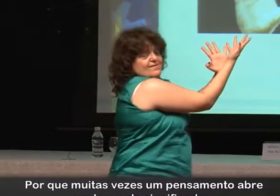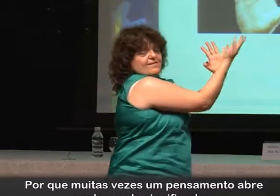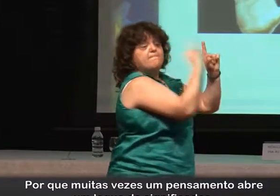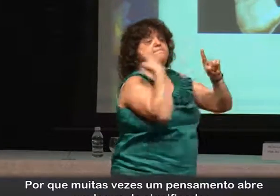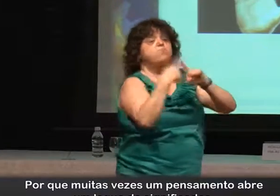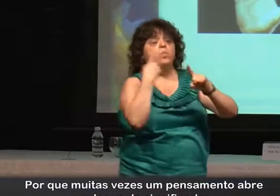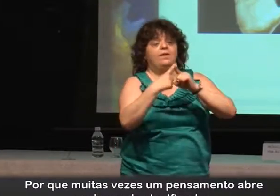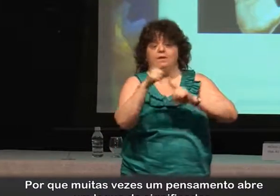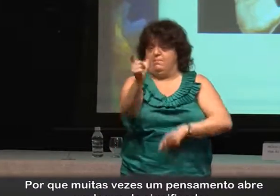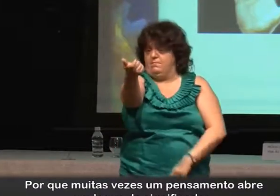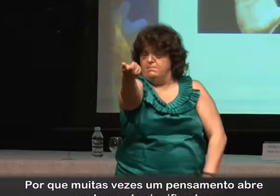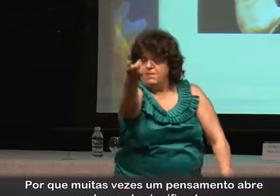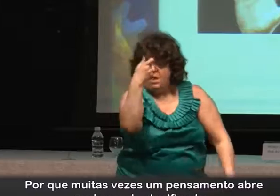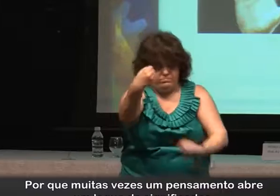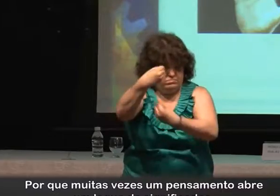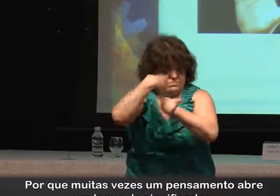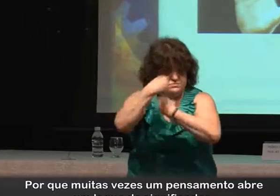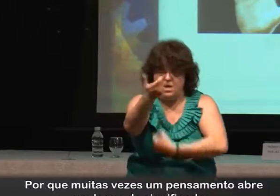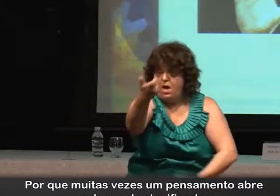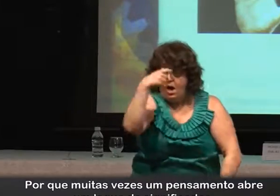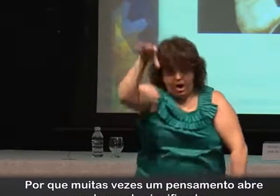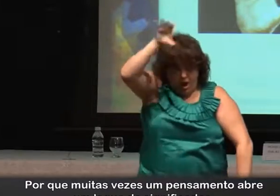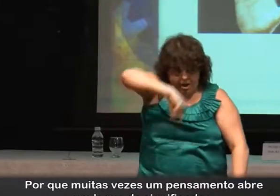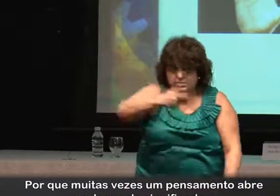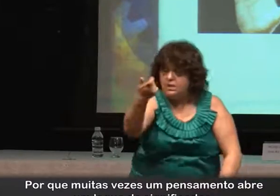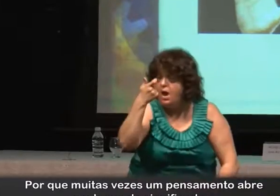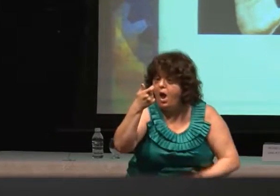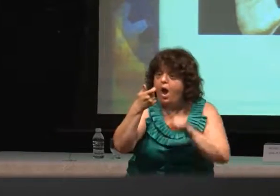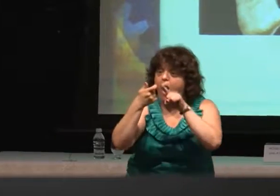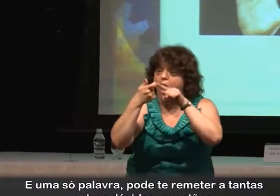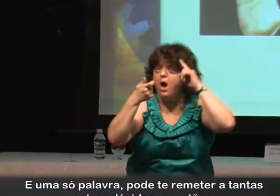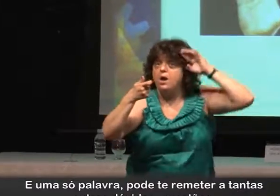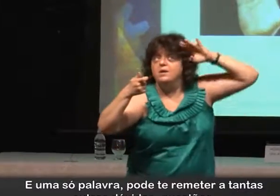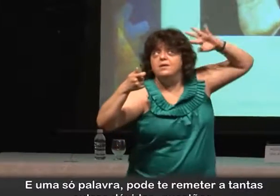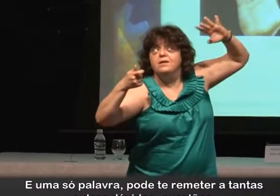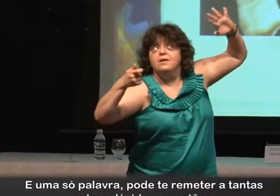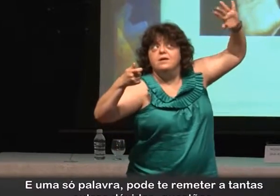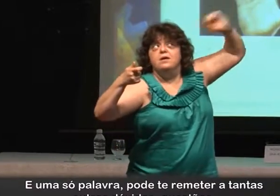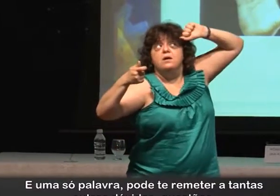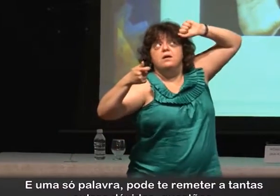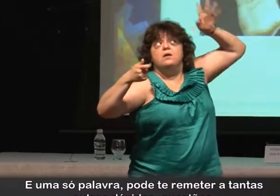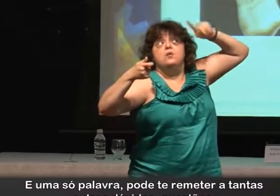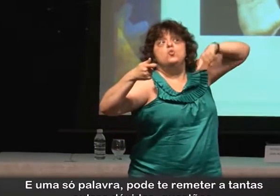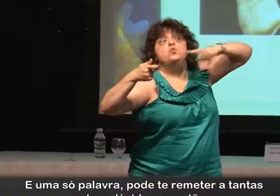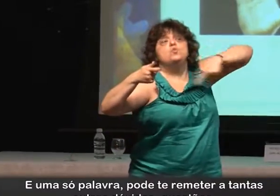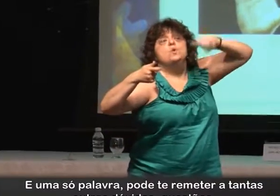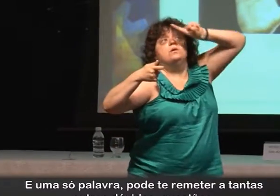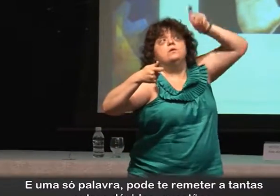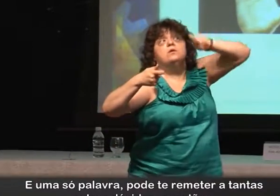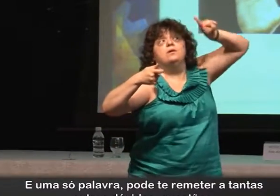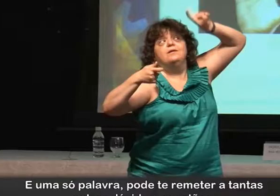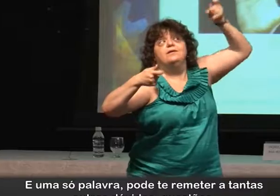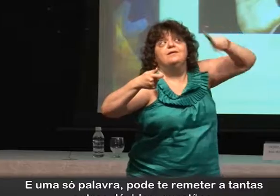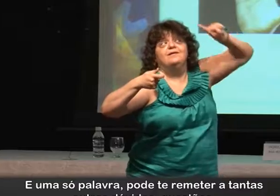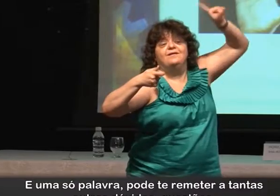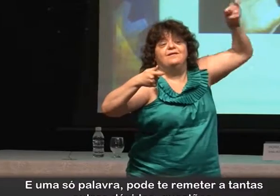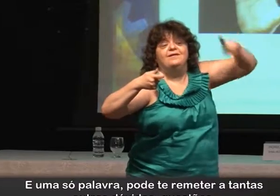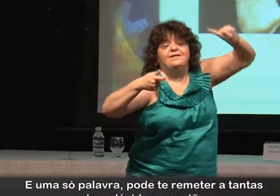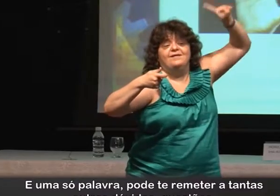um pensamento abre um leque de significados e que uma só palavra pode te remeter a tantas outras dúvidas, a tantas